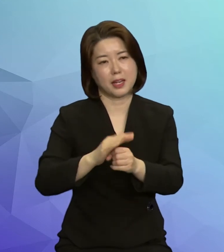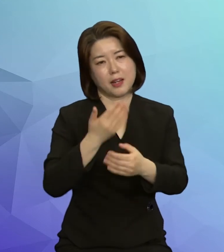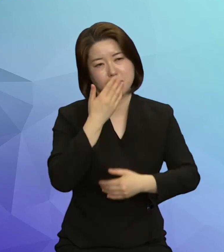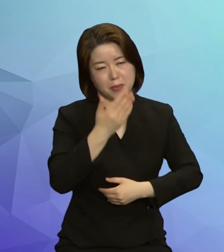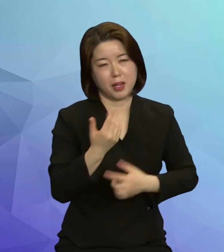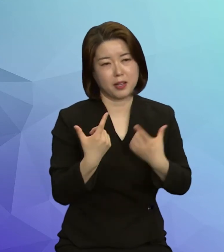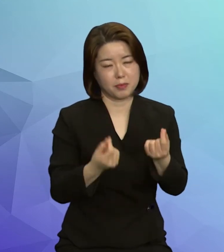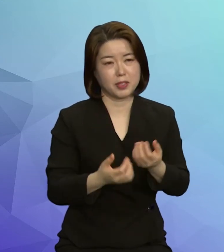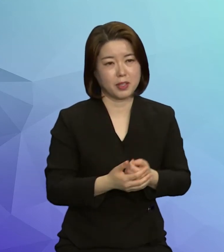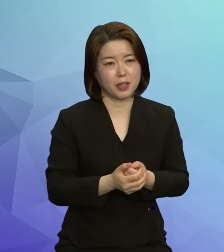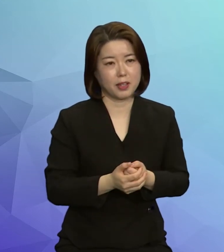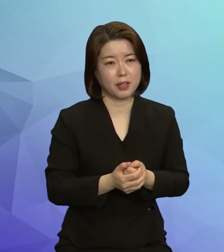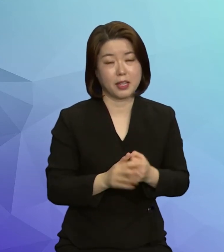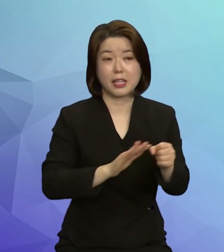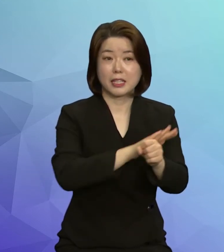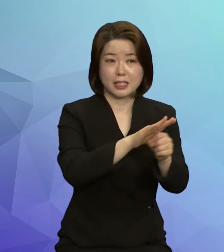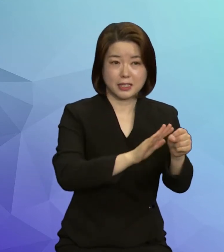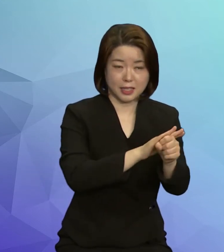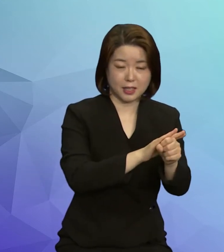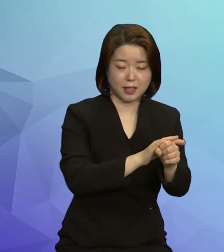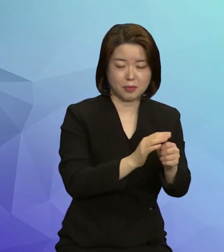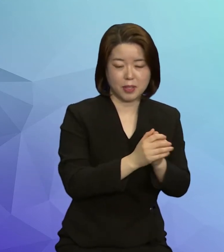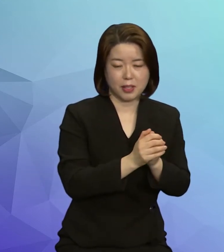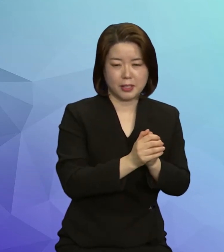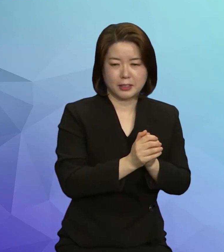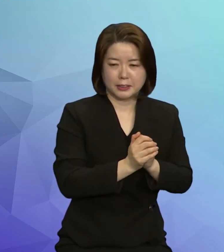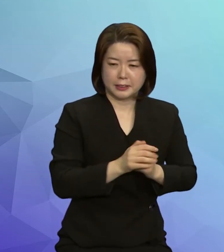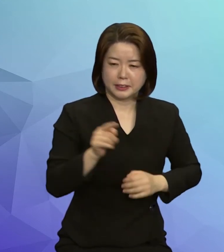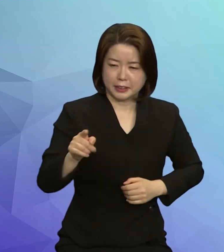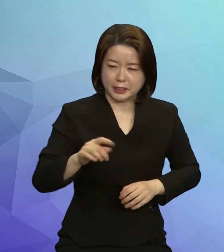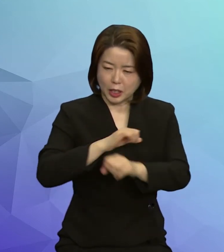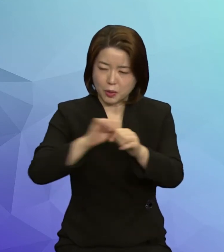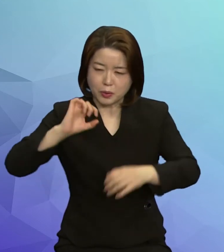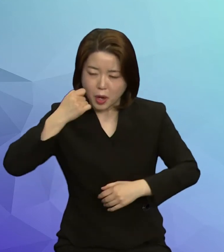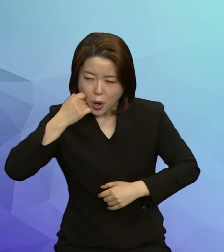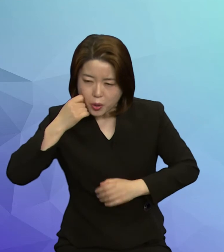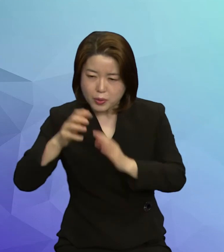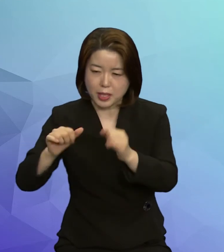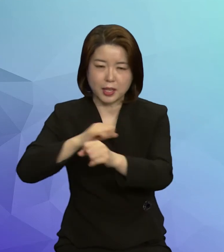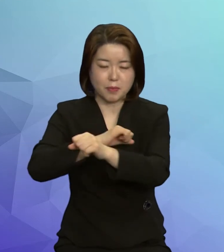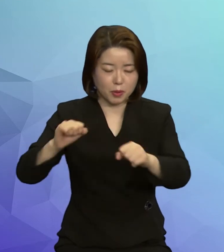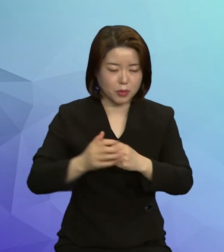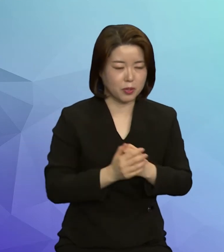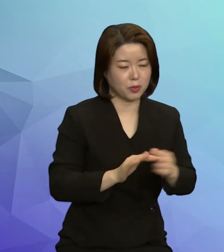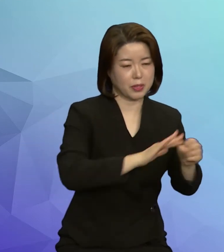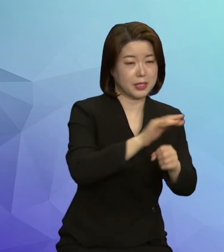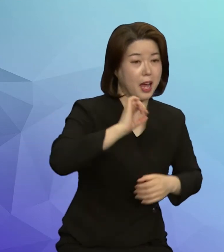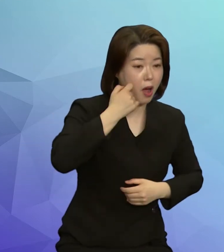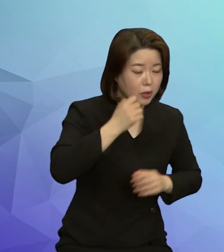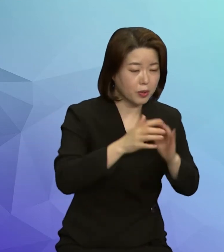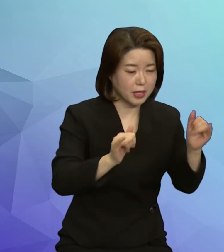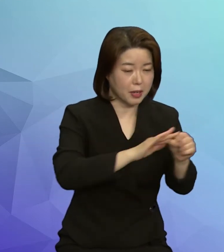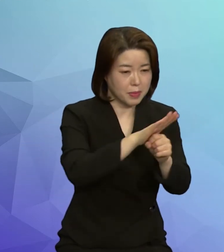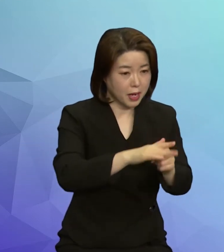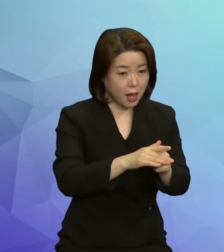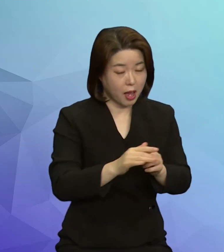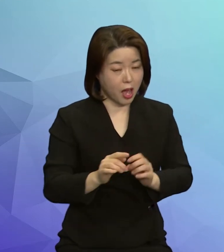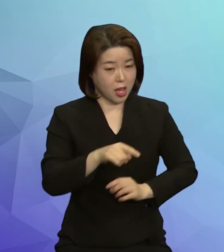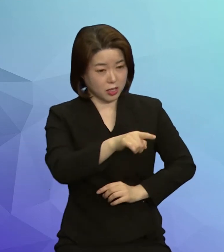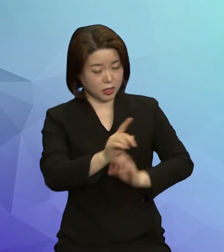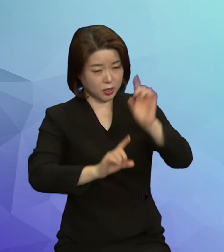거예요. 사람은 정말 용서할 수 없는 사람 용서하고 사랑할 수 없는 사람을 사랑하는 것을